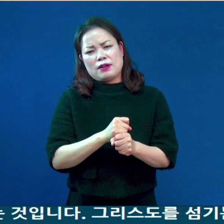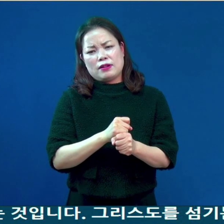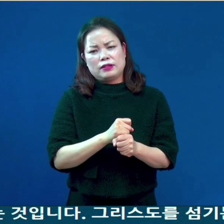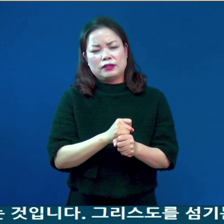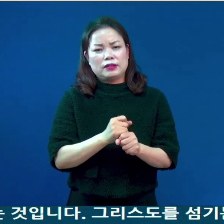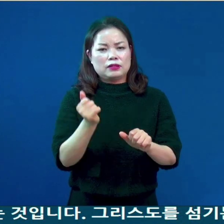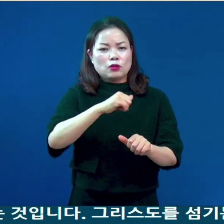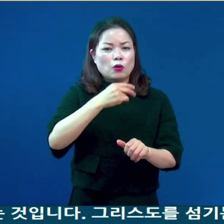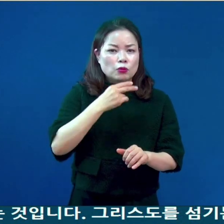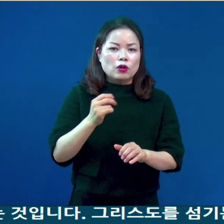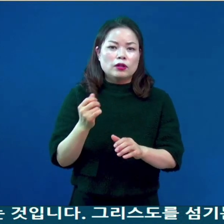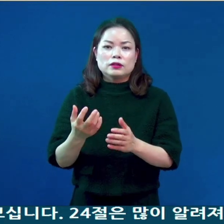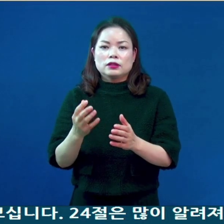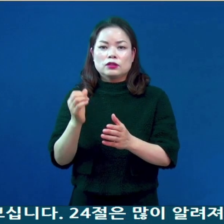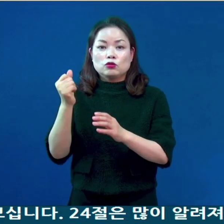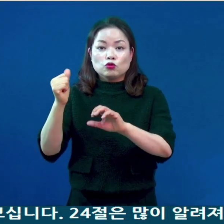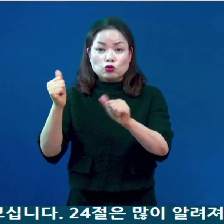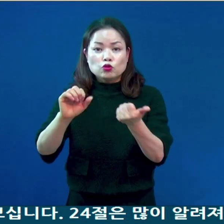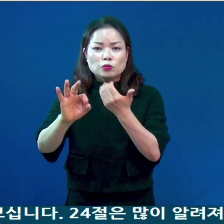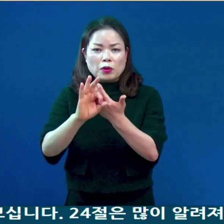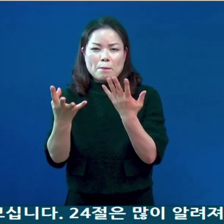열매를 맺으리라. 근데